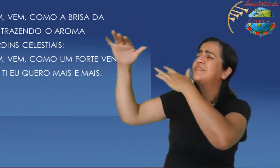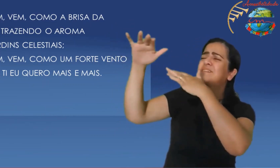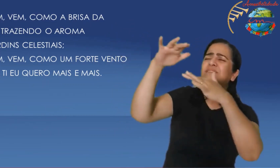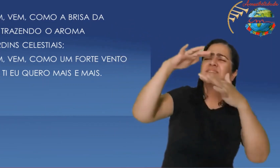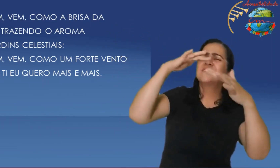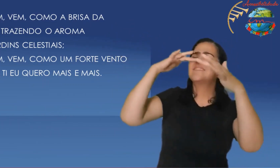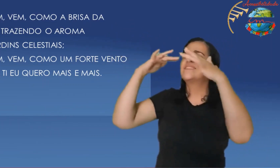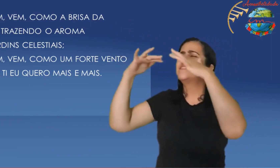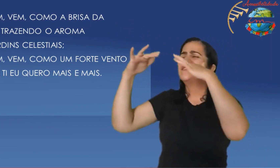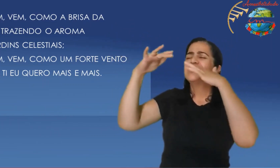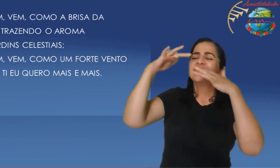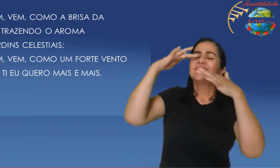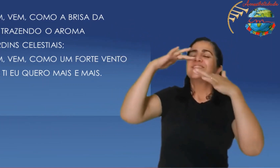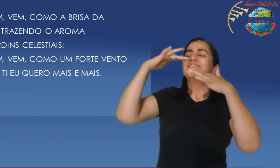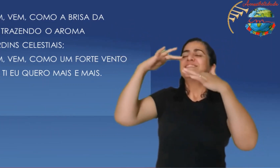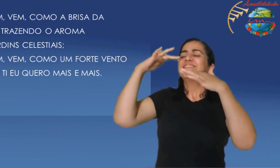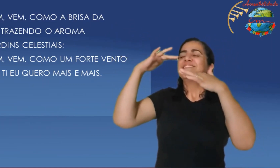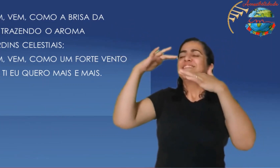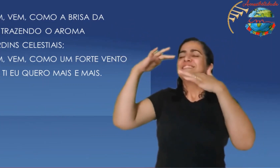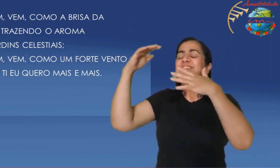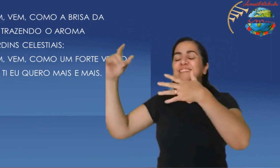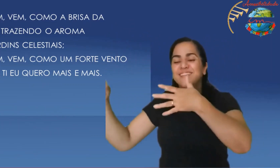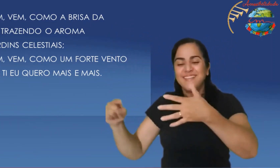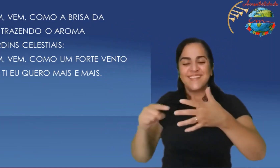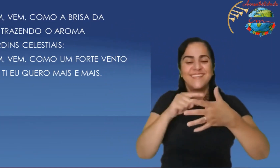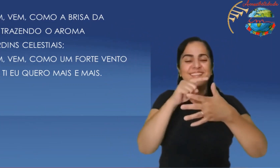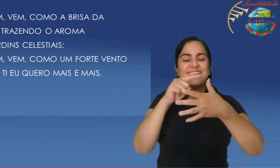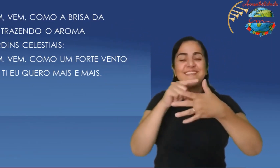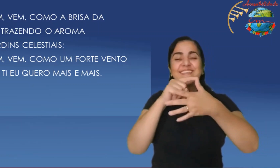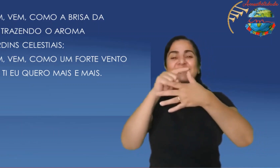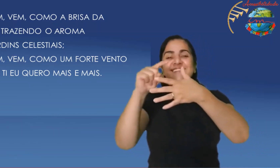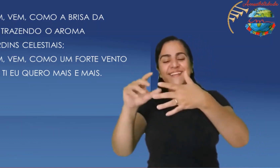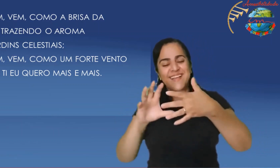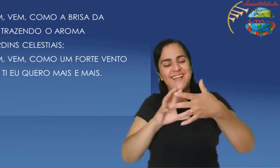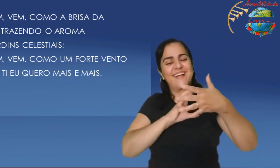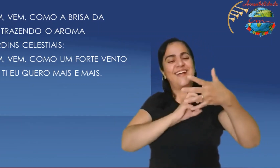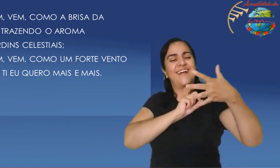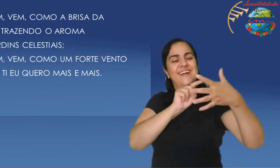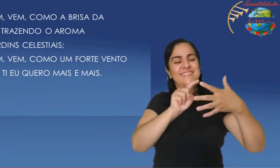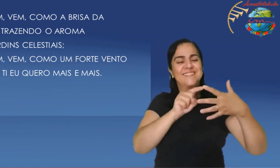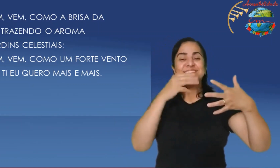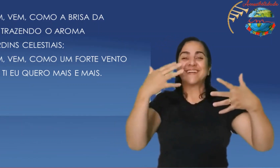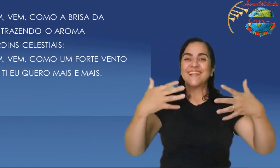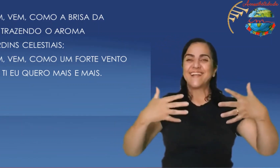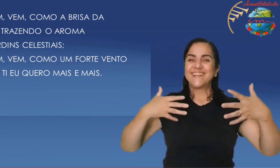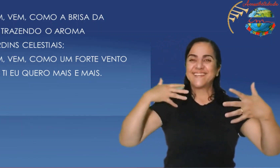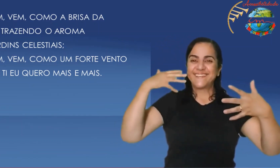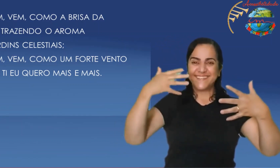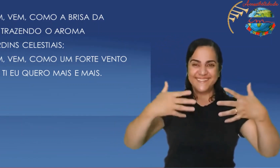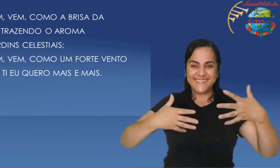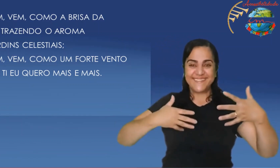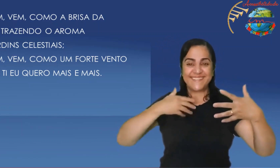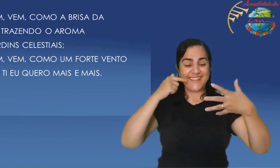Vem, sim, vem, como a brisa da manhã,